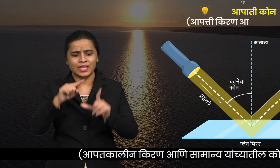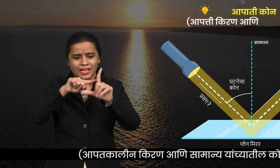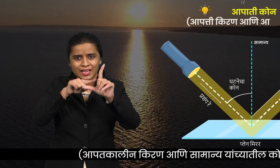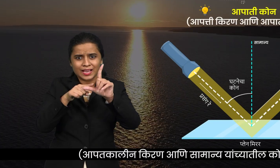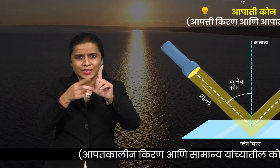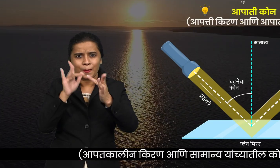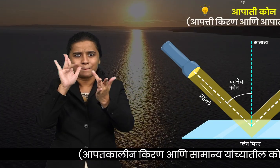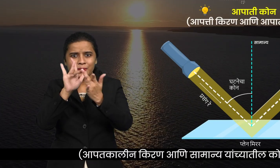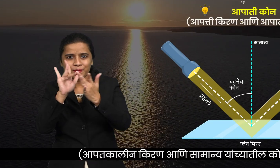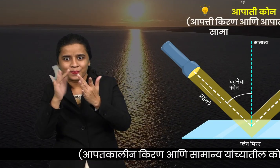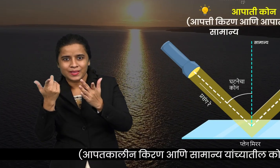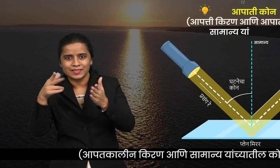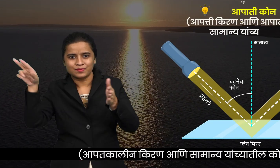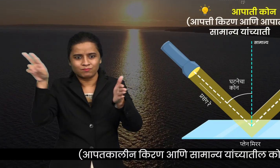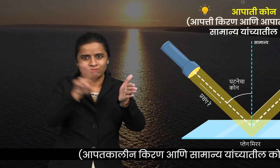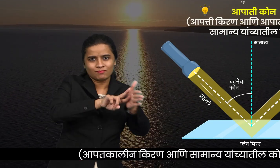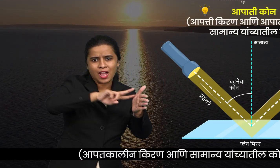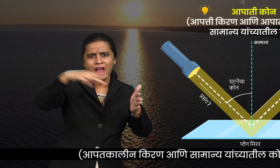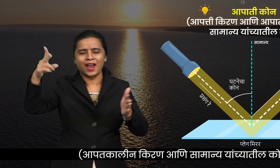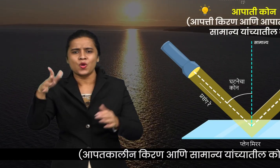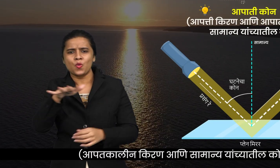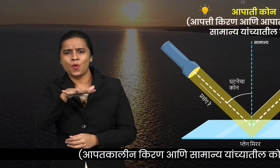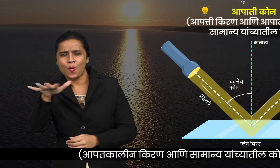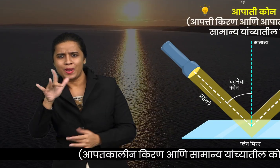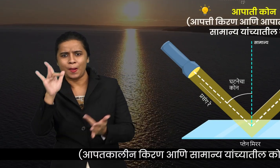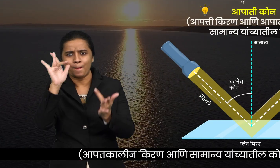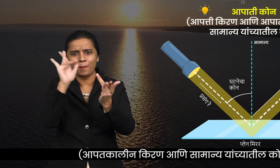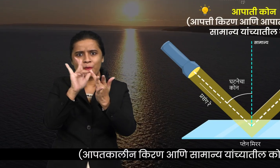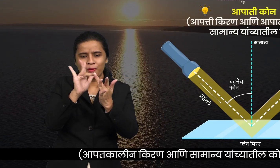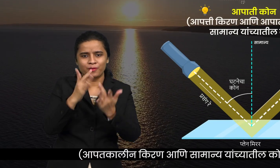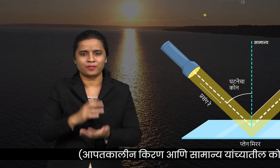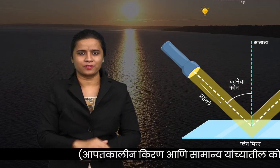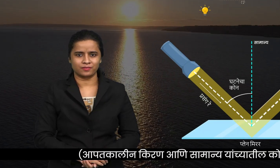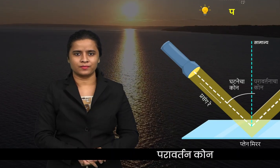आपत्कालीन किरण आणि सामान्य यांच्यातील कोन.